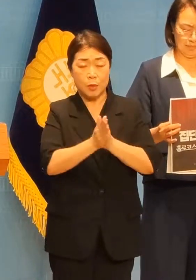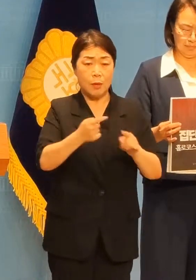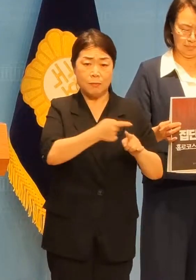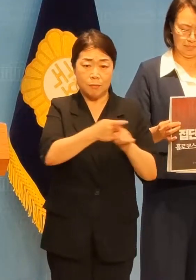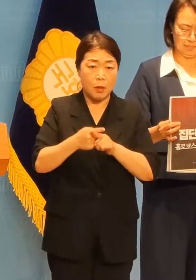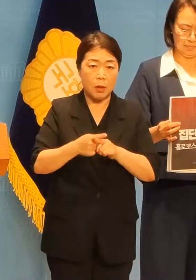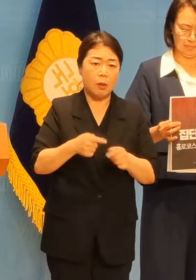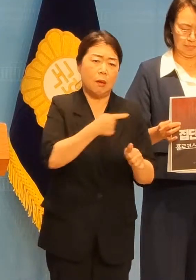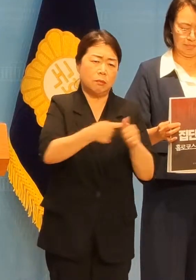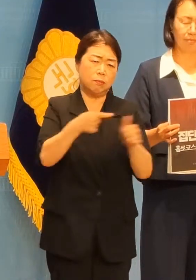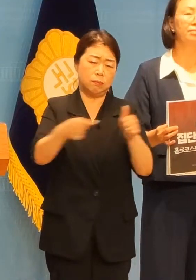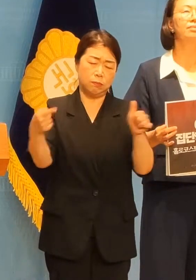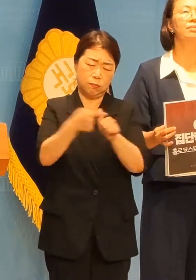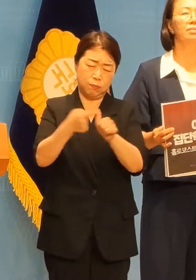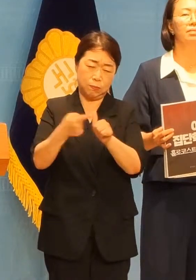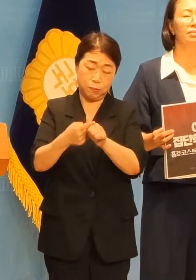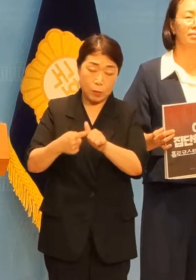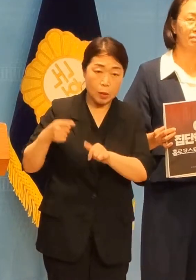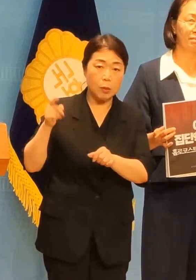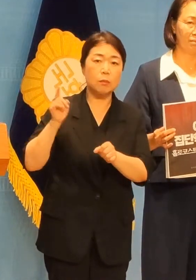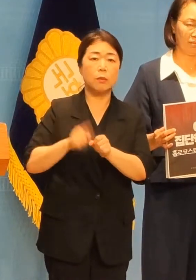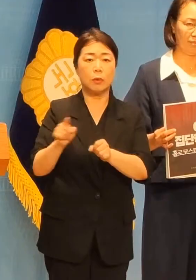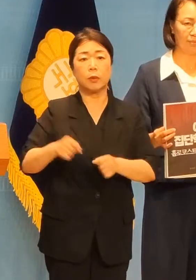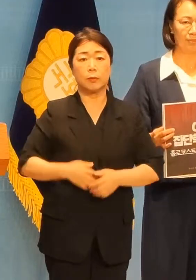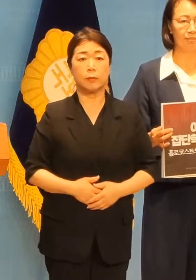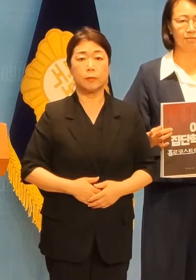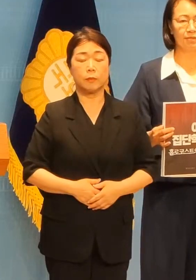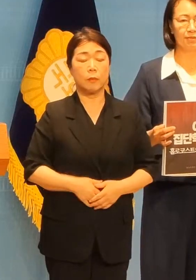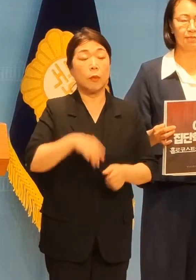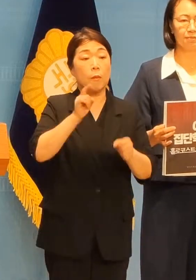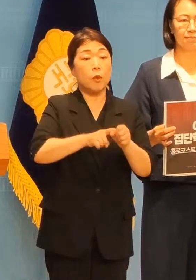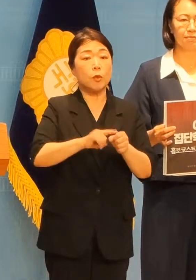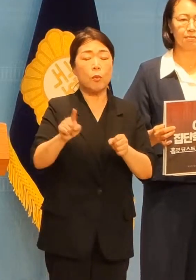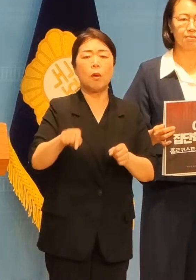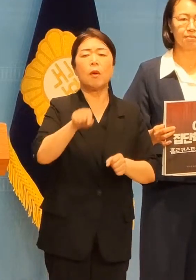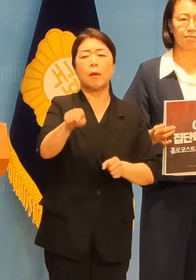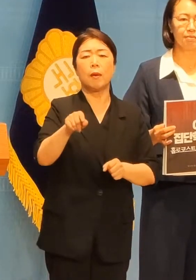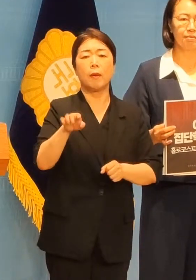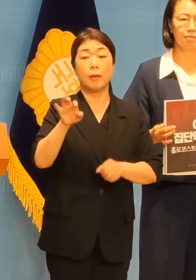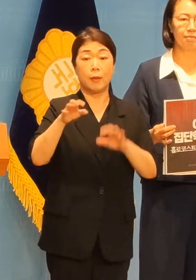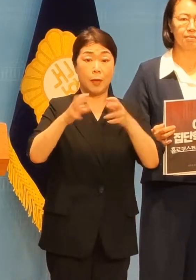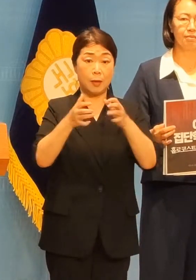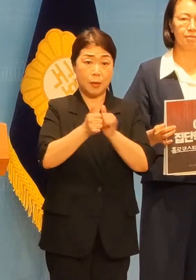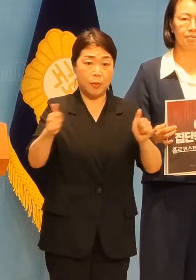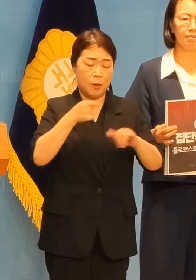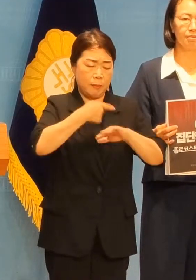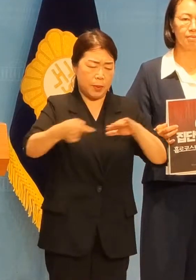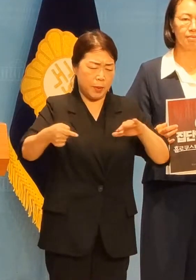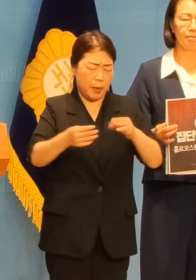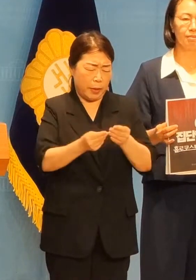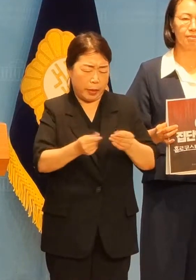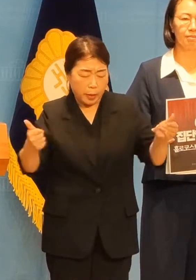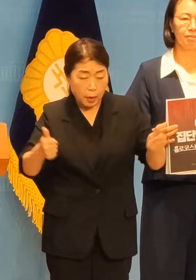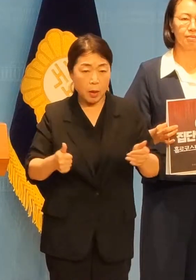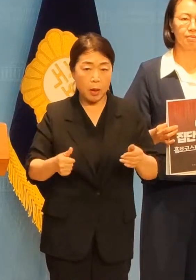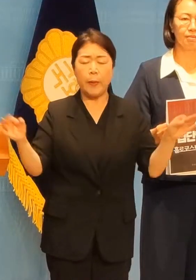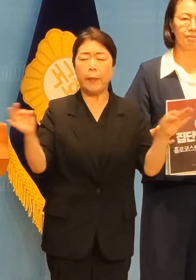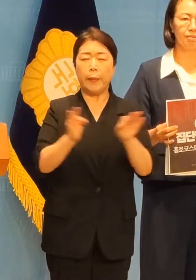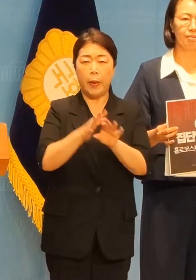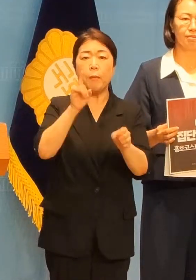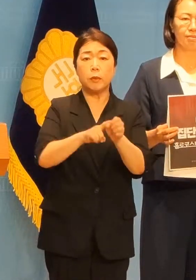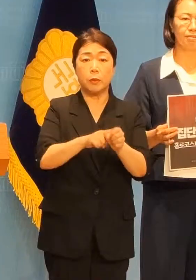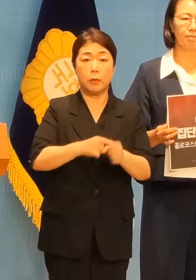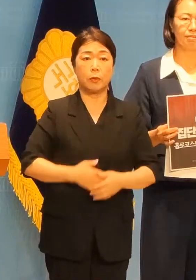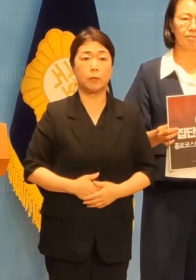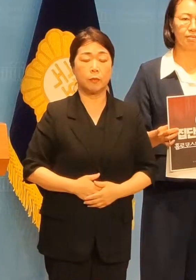있습니다. 목적은 오직 팔레스타인인의 말살입니다. 미래의 위협을 제거한다는